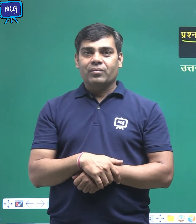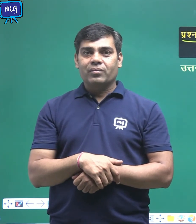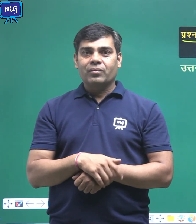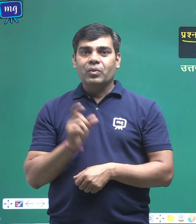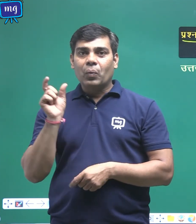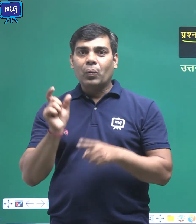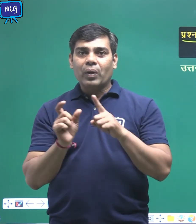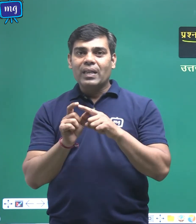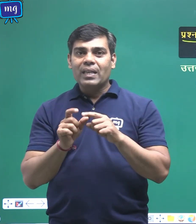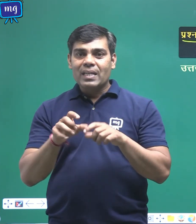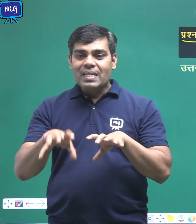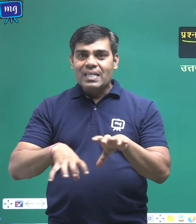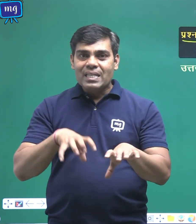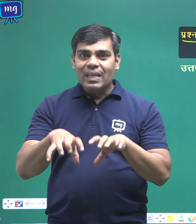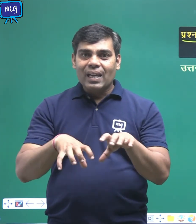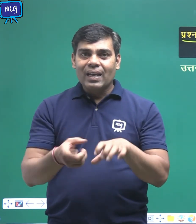उदयपुर शहर की